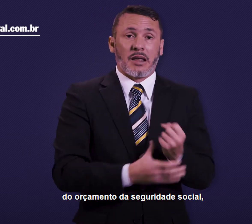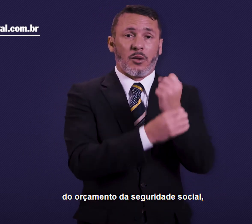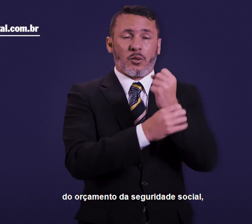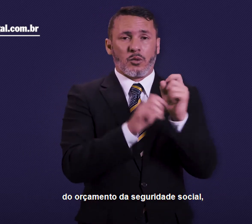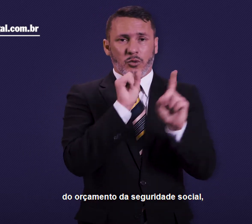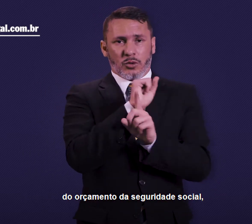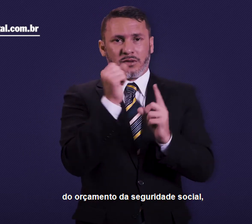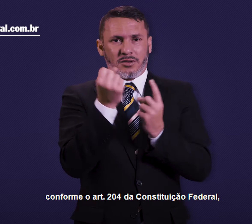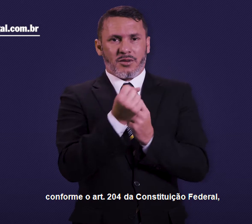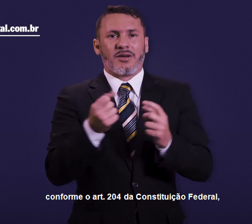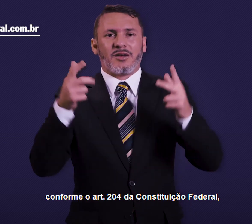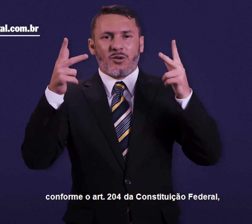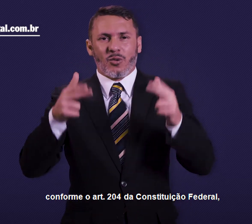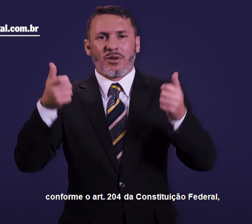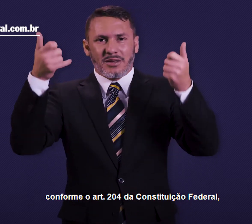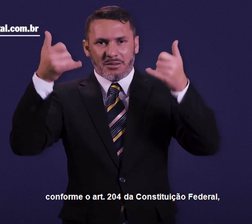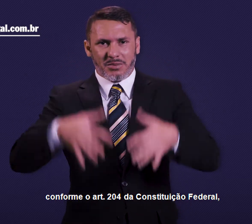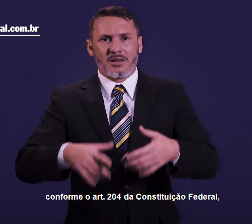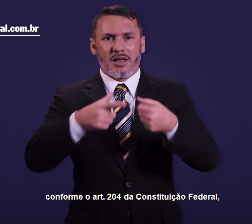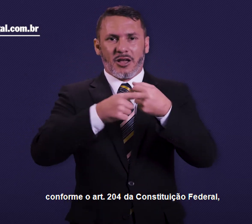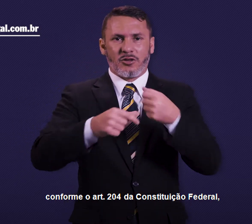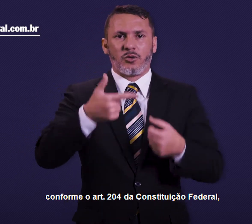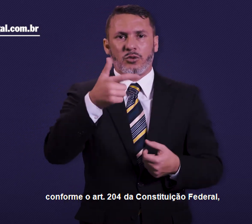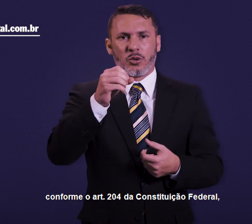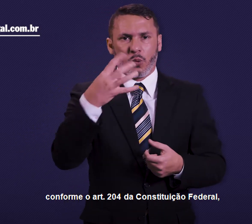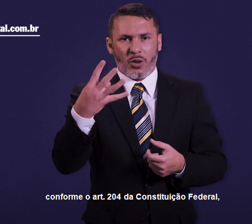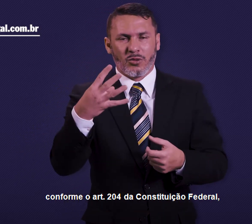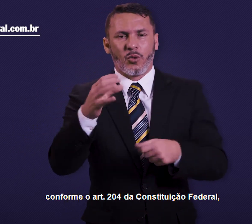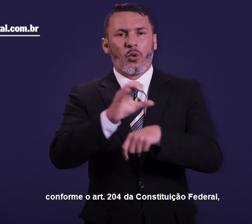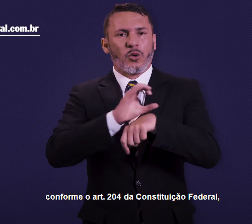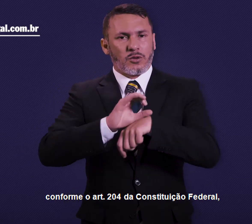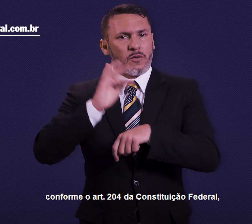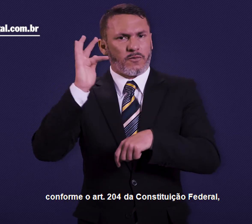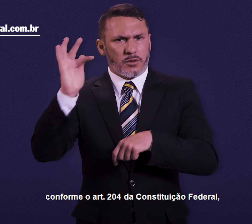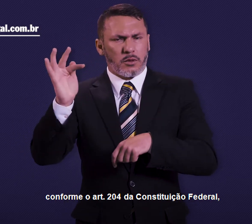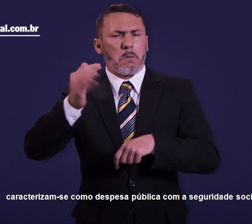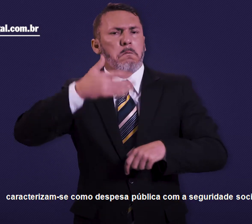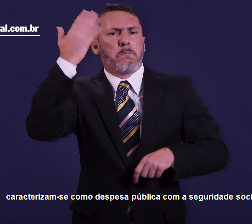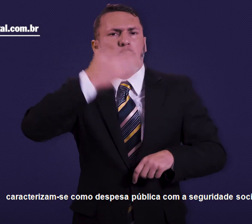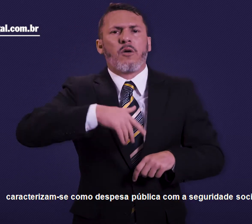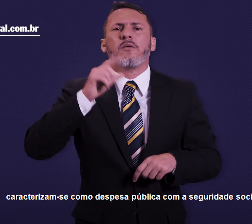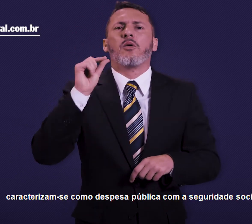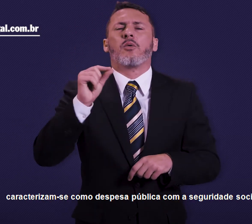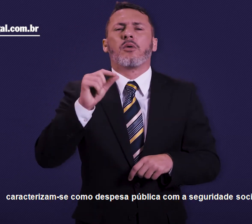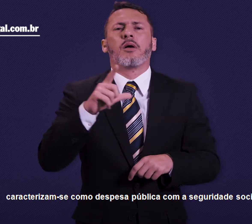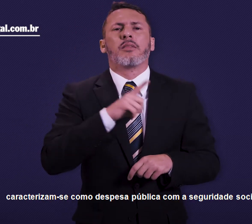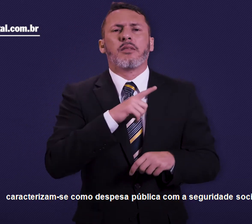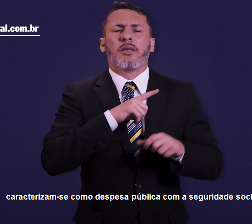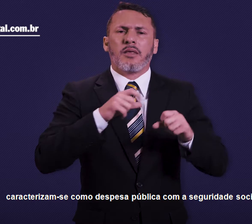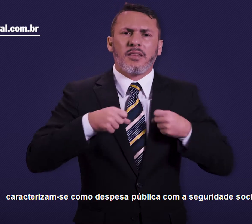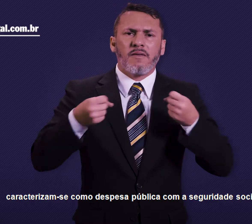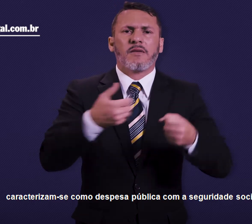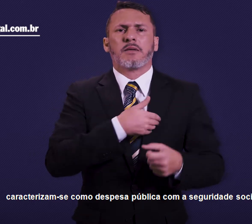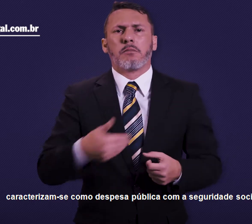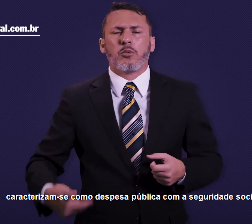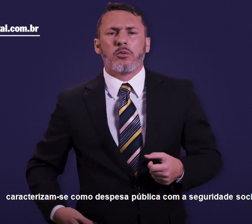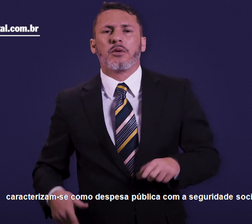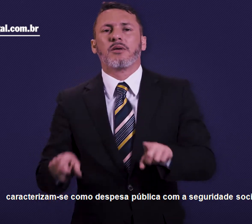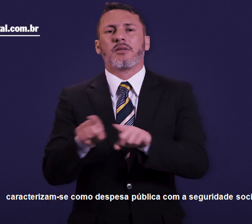Seguridade Social, conforme o artigo 204 da Constituição Federal, caracterizam-se como despesa pública com a Seguridade